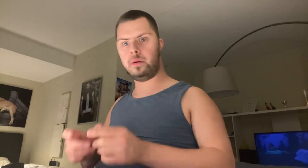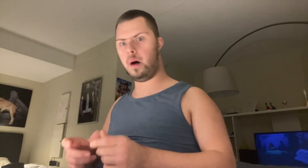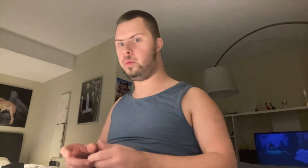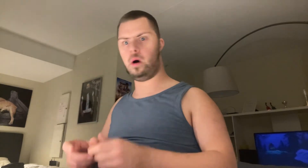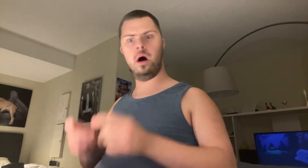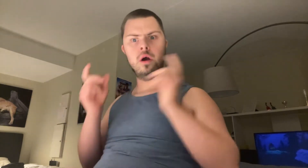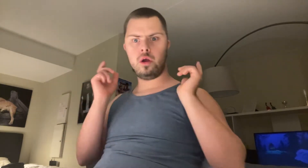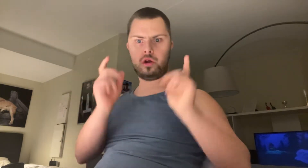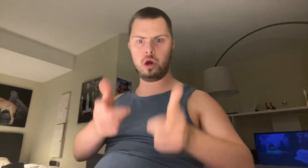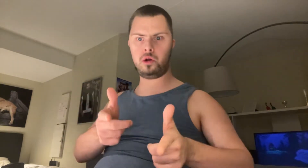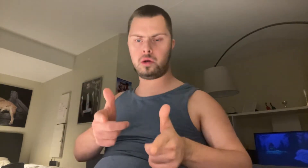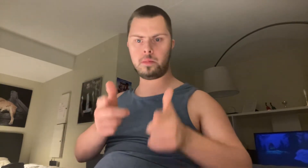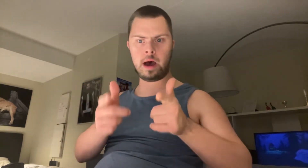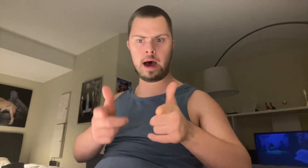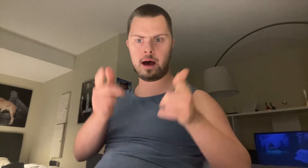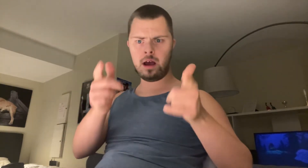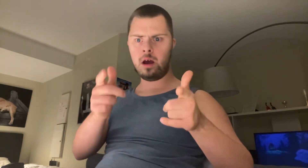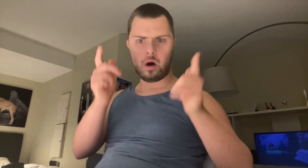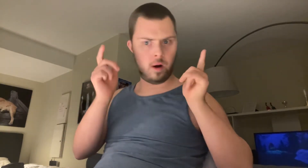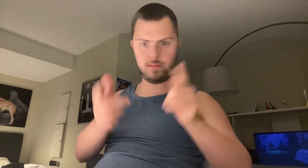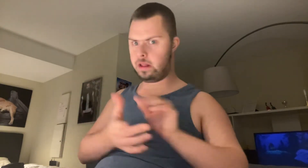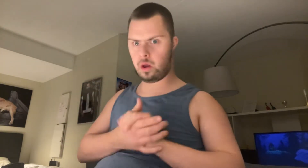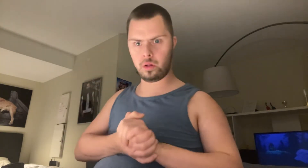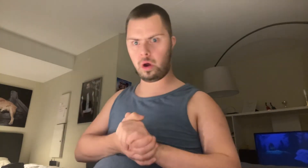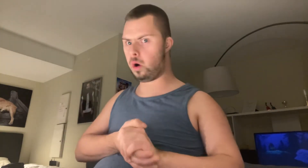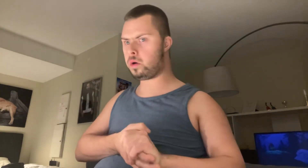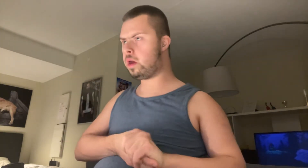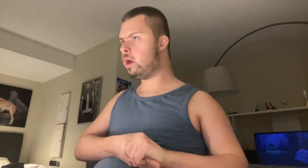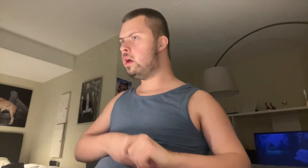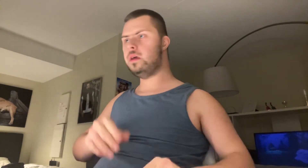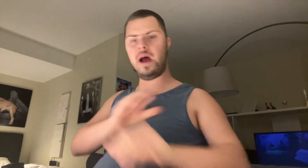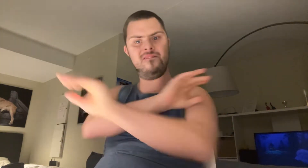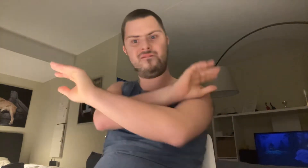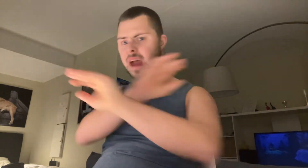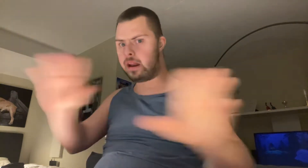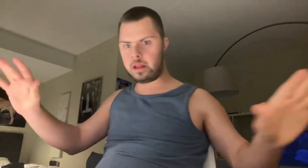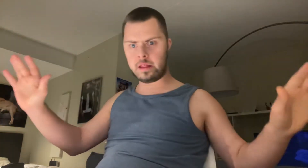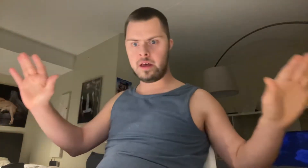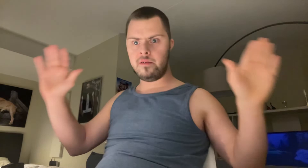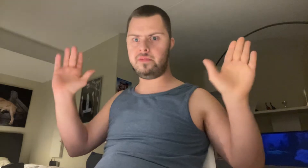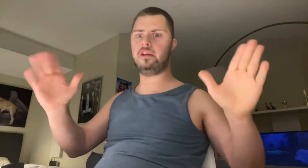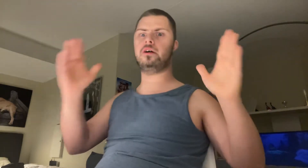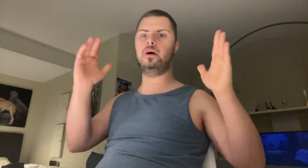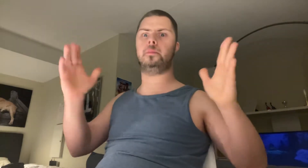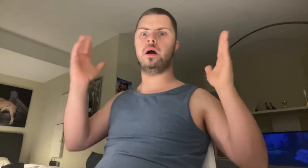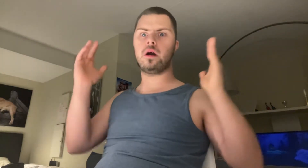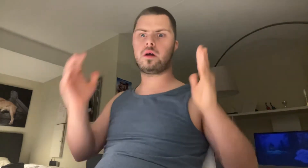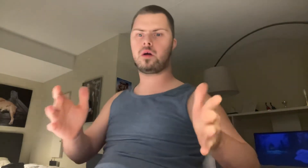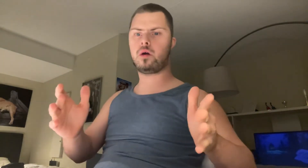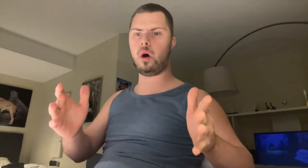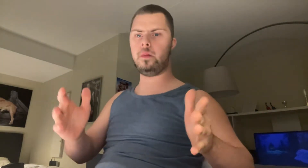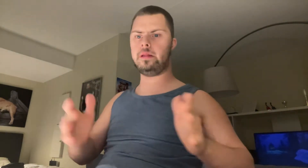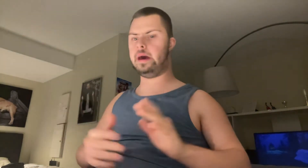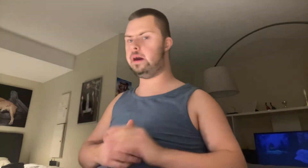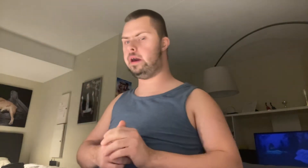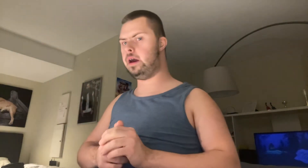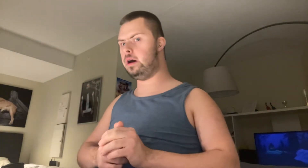på YouTube här av videon, och jag är väldigt följt upp kommer det en